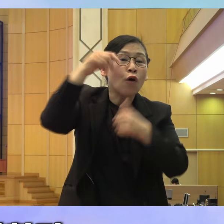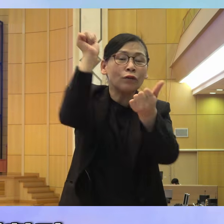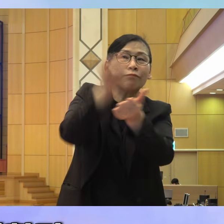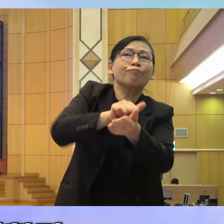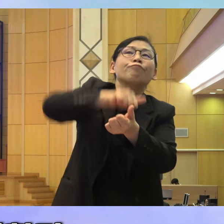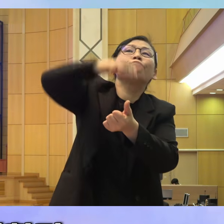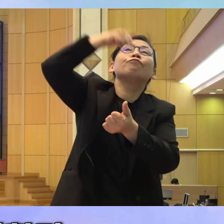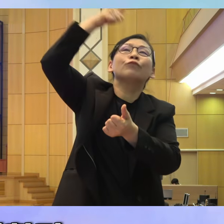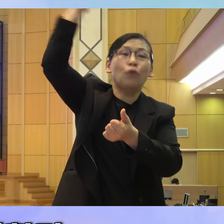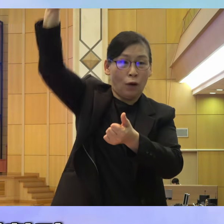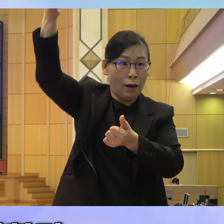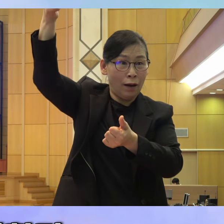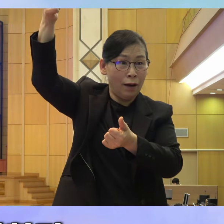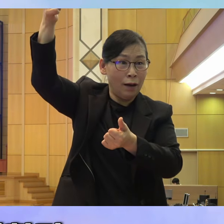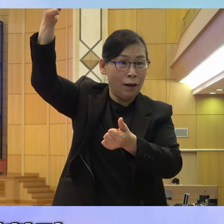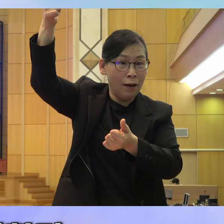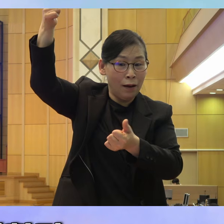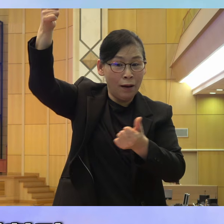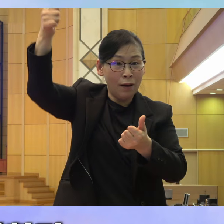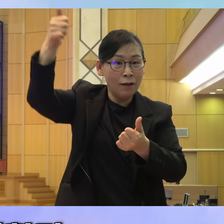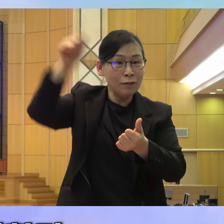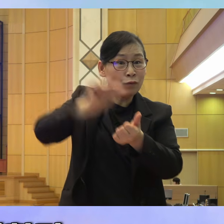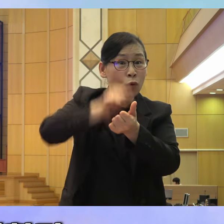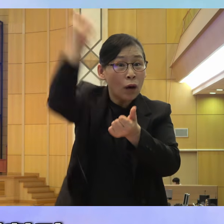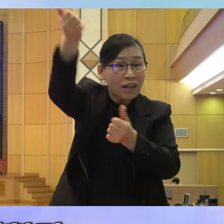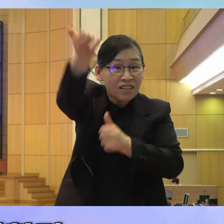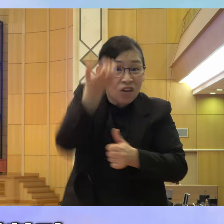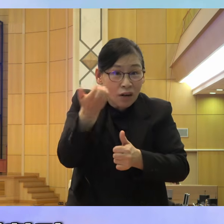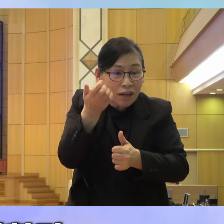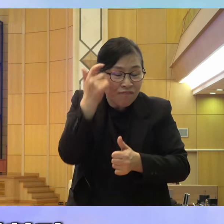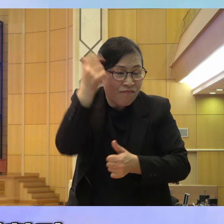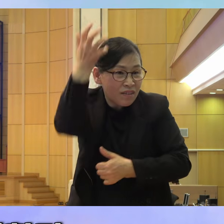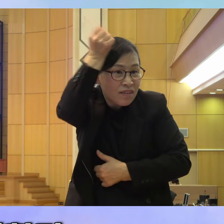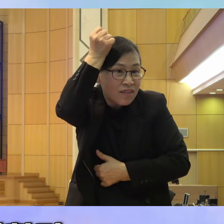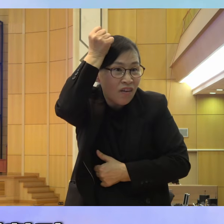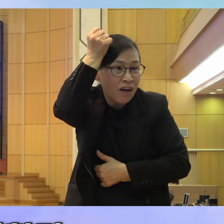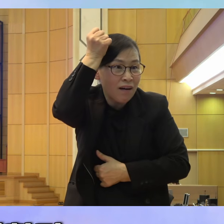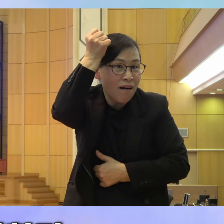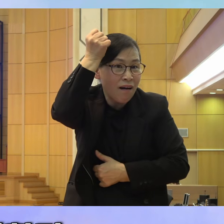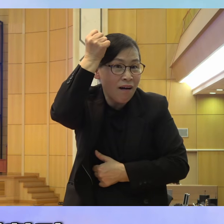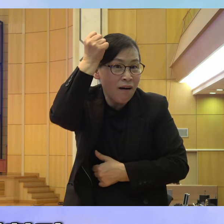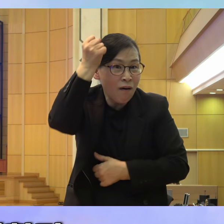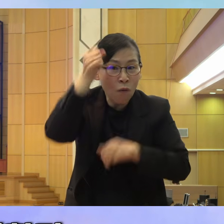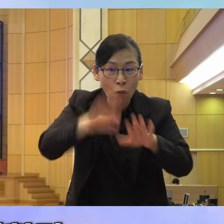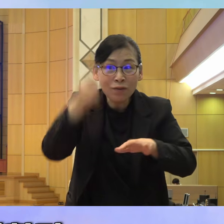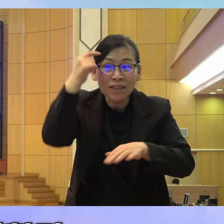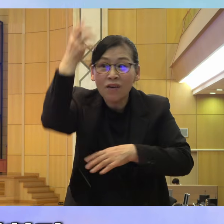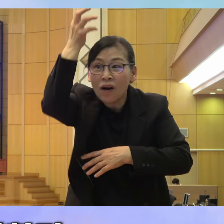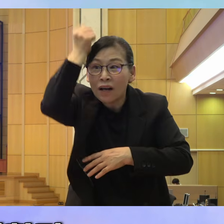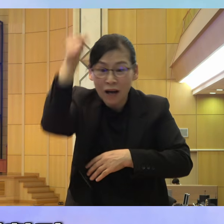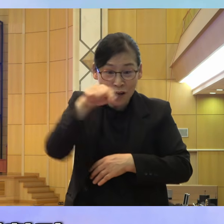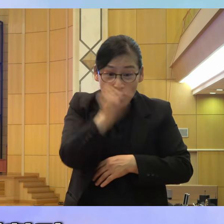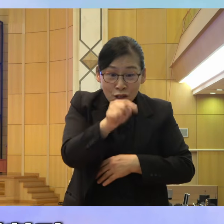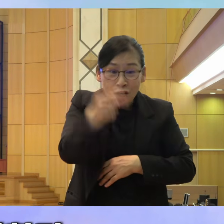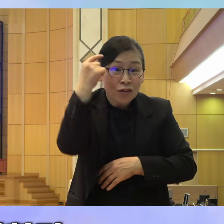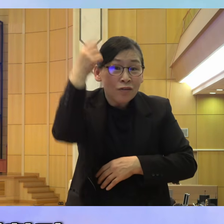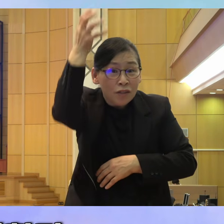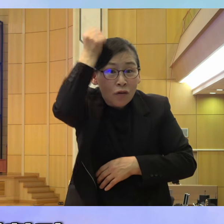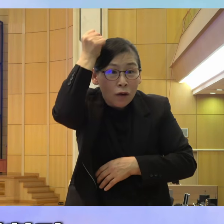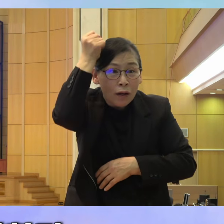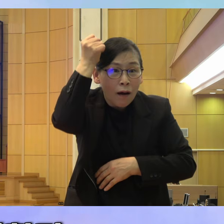하나님께로 돌아가기 전에 뭐하라? 기억하라. 오늘 제목이 뭐지요?